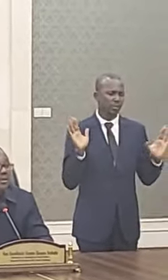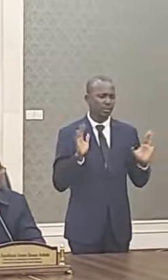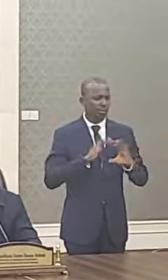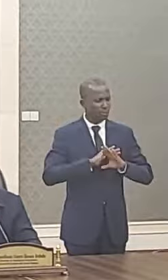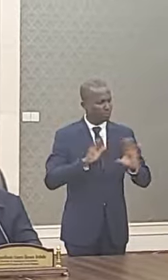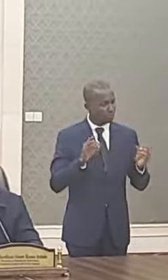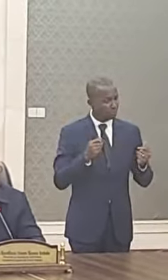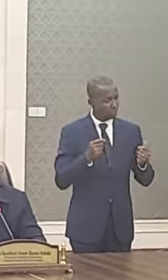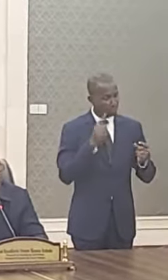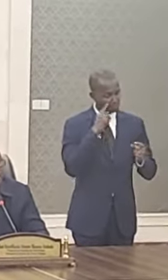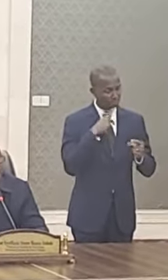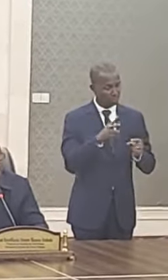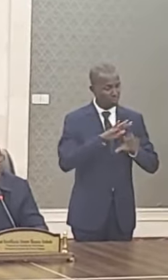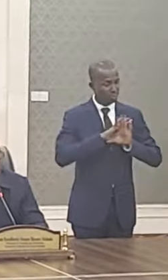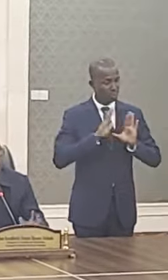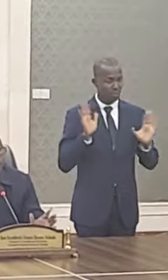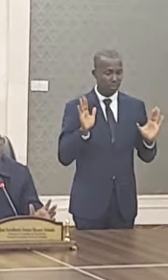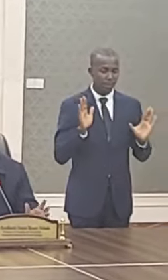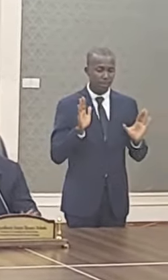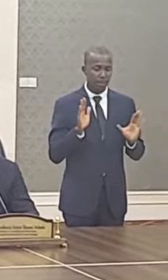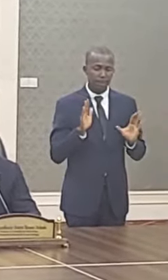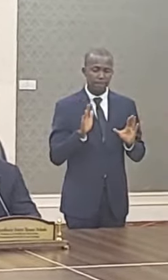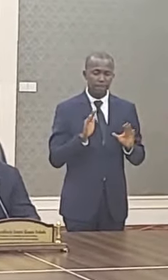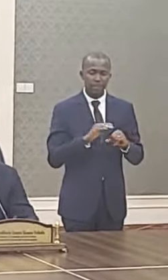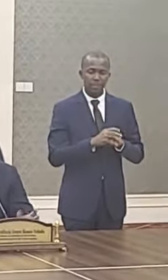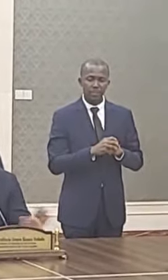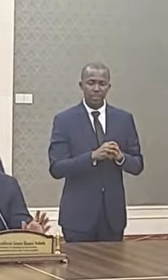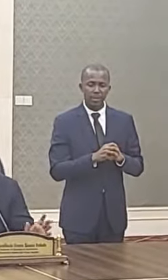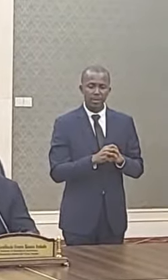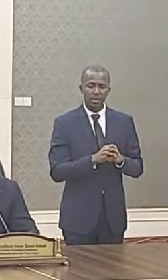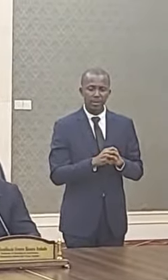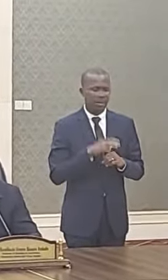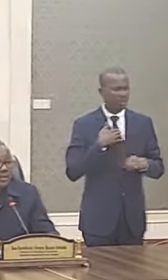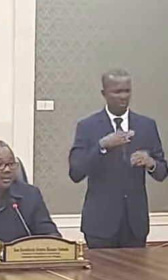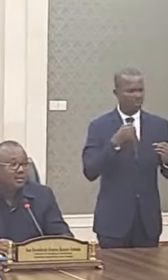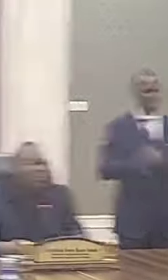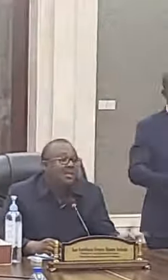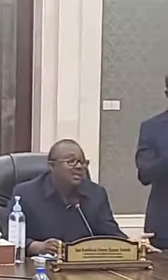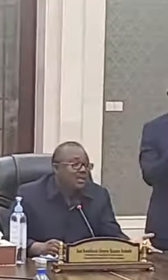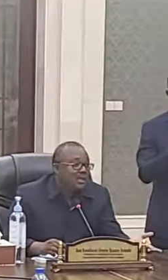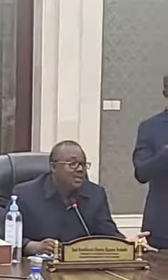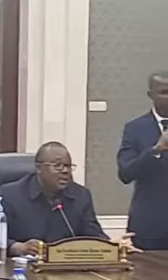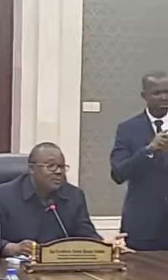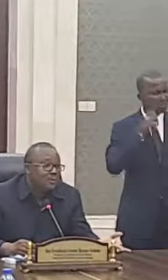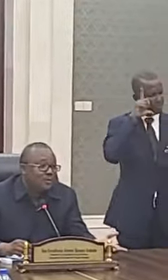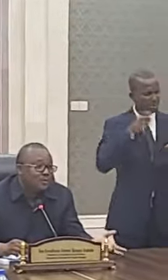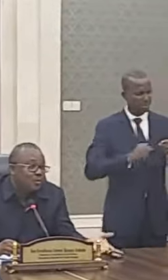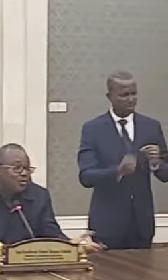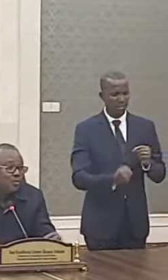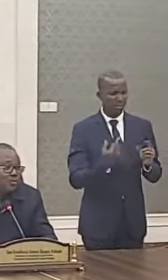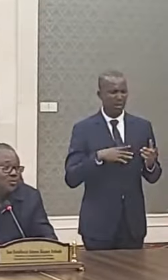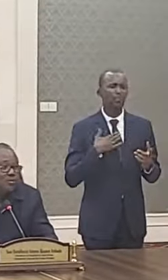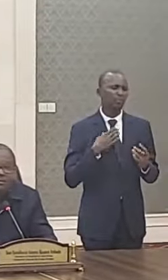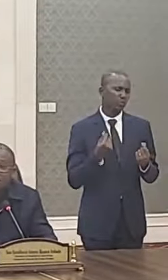publics. C'est ça notre slogan. Il n'y a pas de petits états. Mais il y a des états pauvres, comme